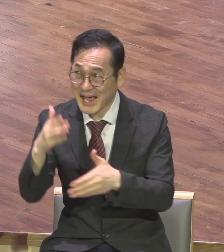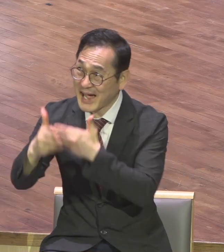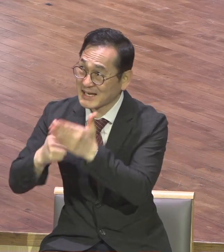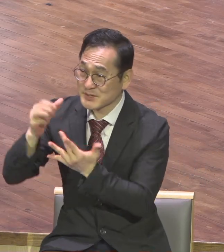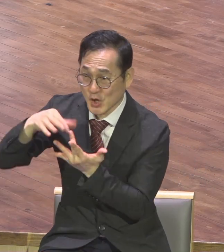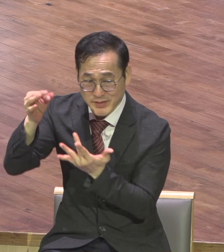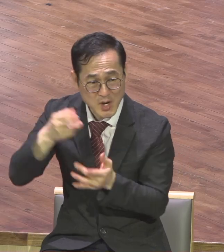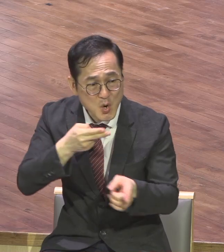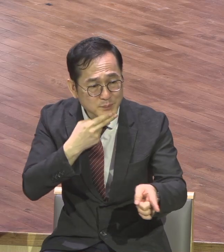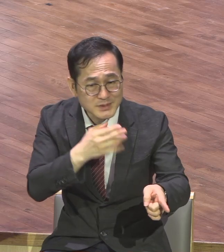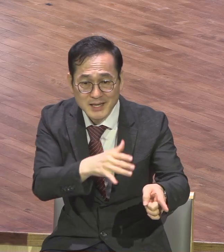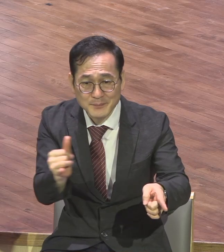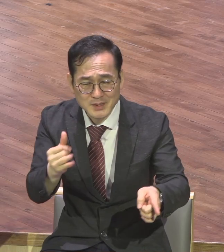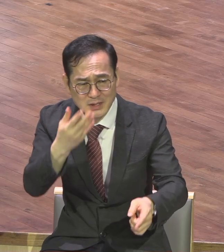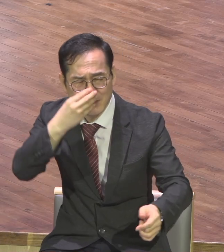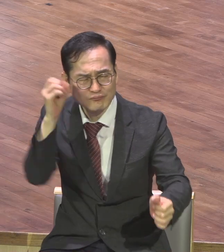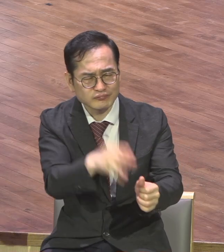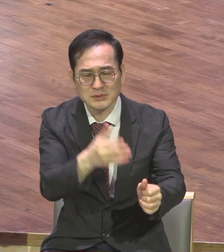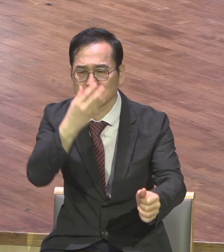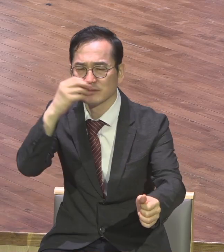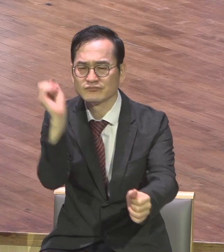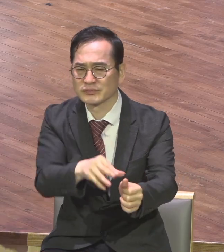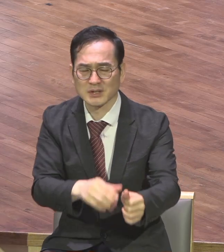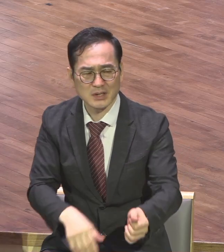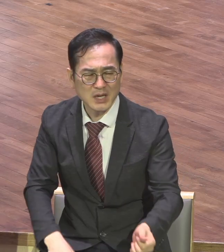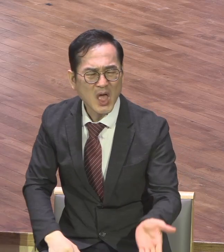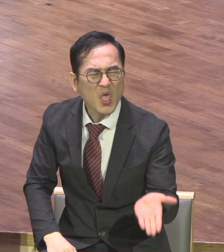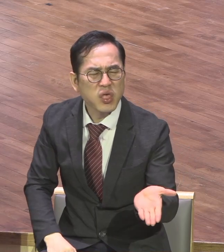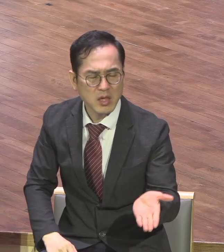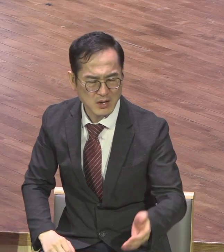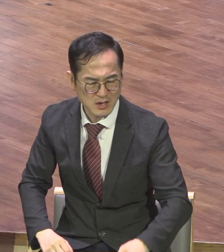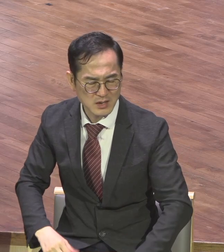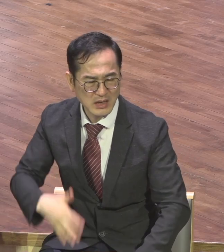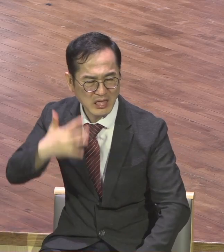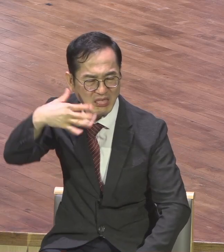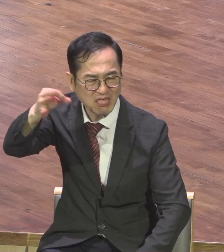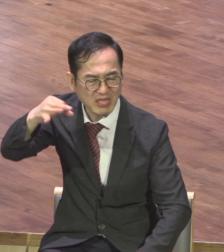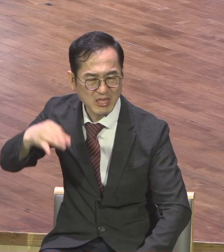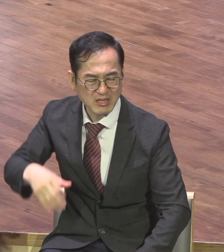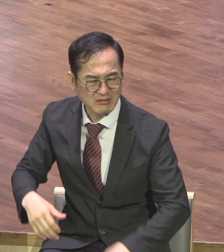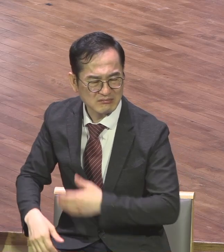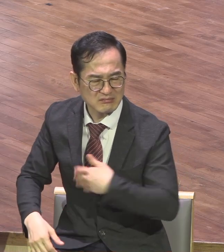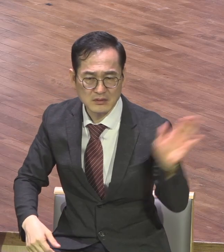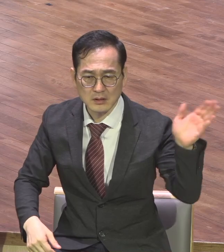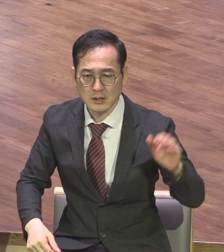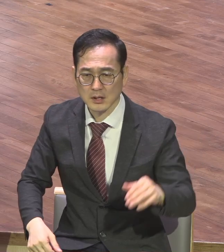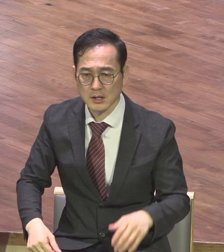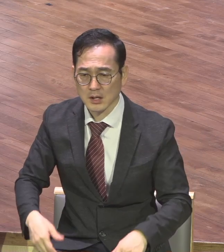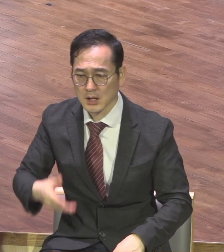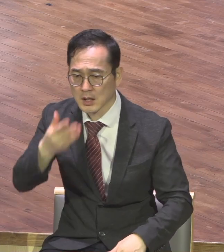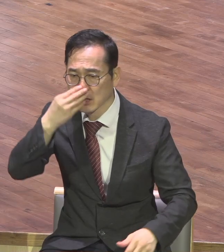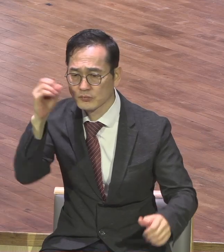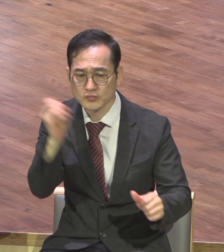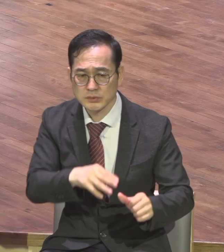배척했습니다. 지금도 그러고 있어요. 이스라엘 사람들은. 성지순례 가보면 말아요. 얼마나 우리를 무시하는지